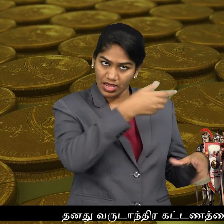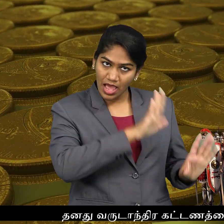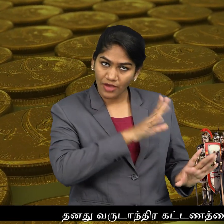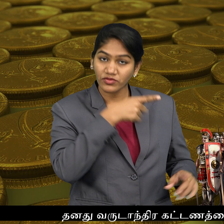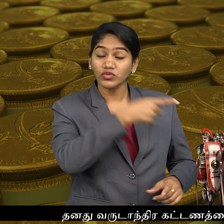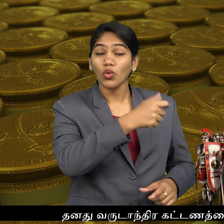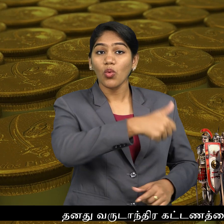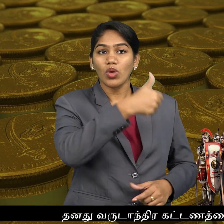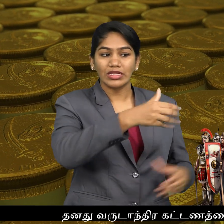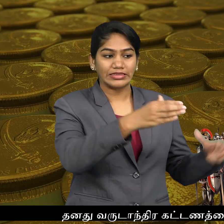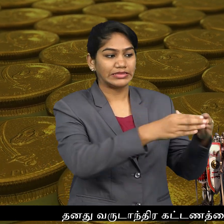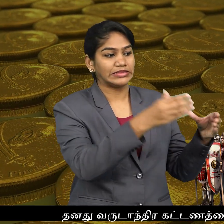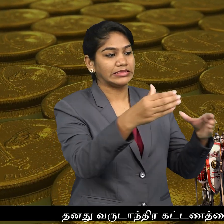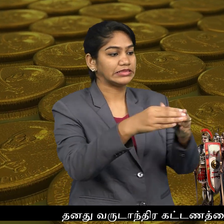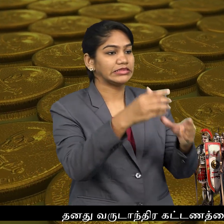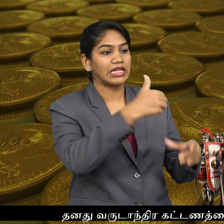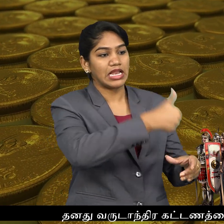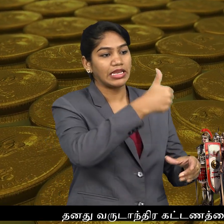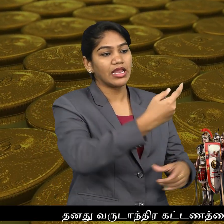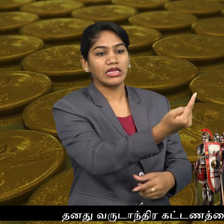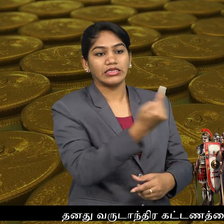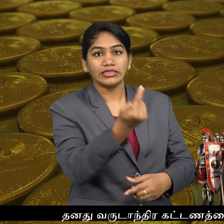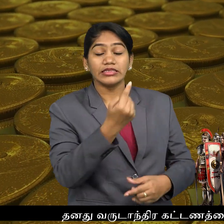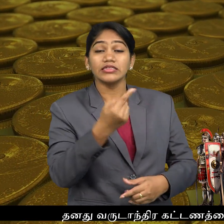மன்னருக்கு செலுத்த வேண்டும்.